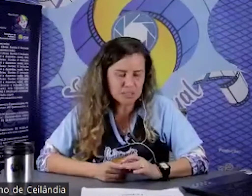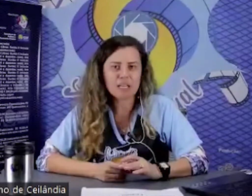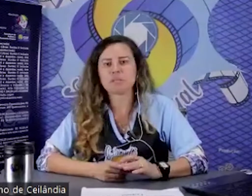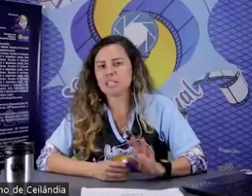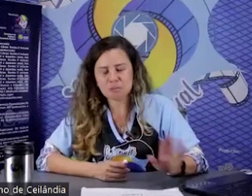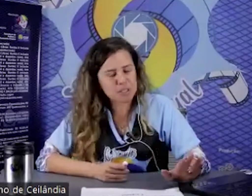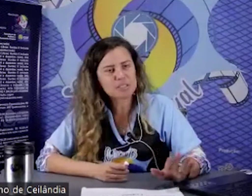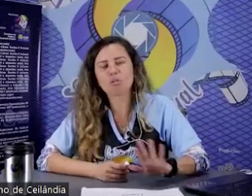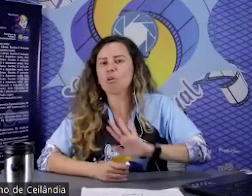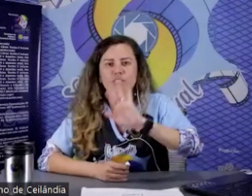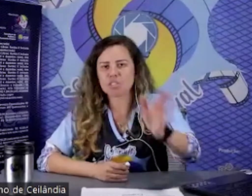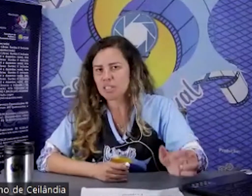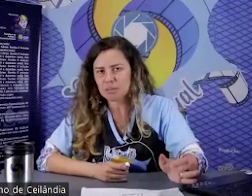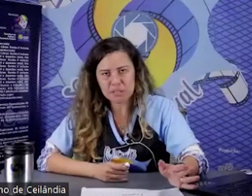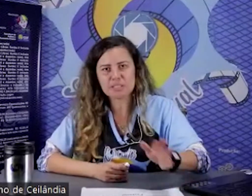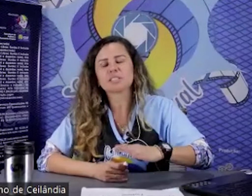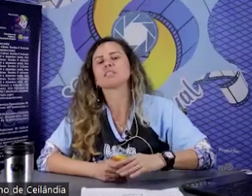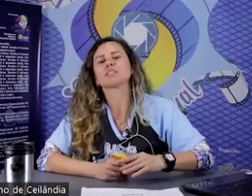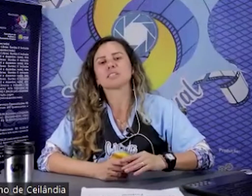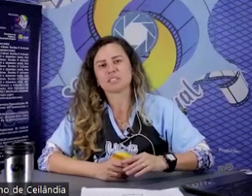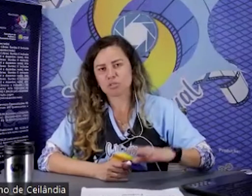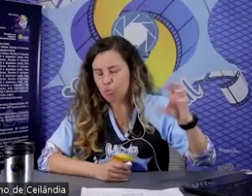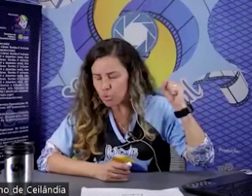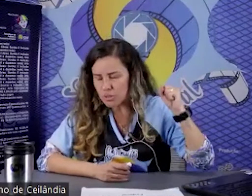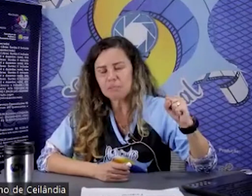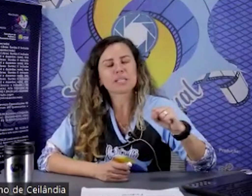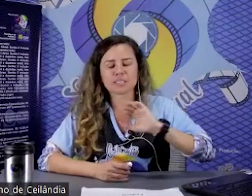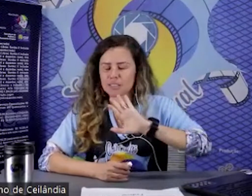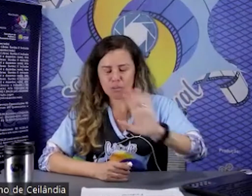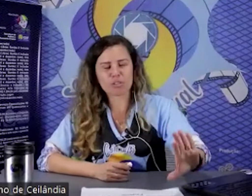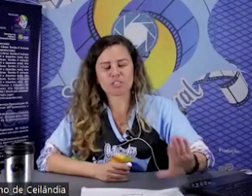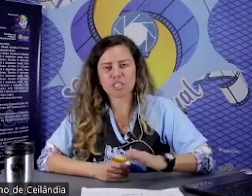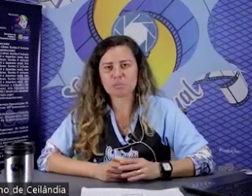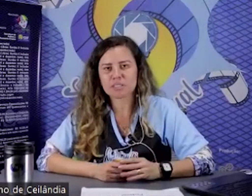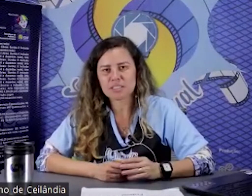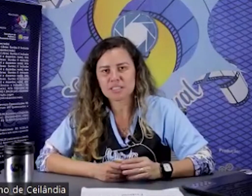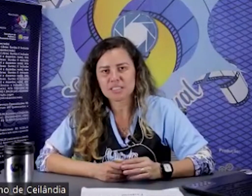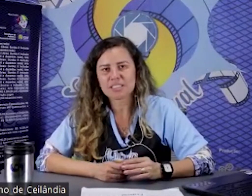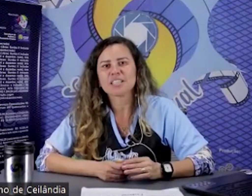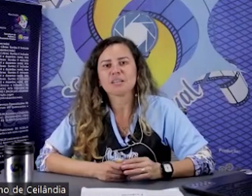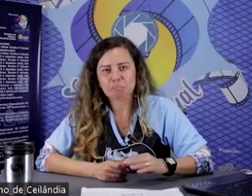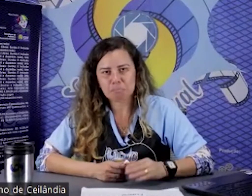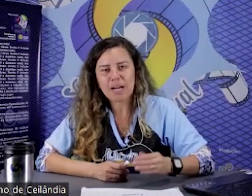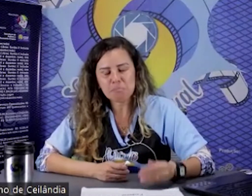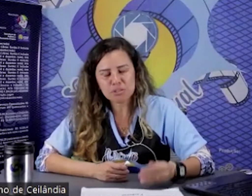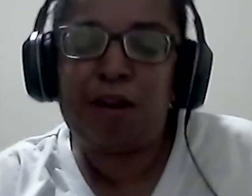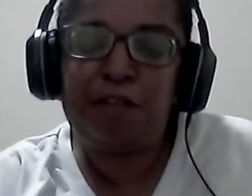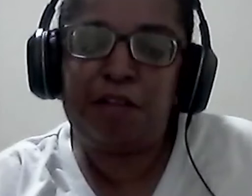sabe Libras, gosta de Libras. Culta, mas gosta de Libras. Olha, Pai e ótimo, mãe né? surdo. E